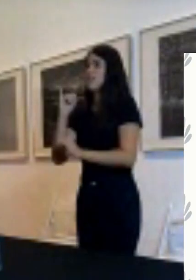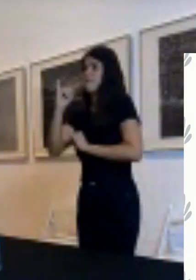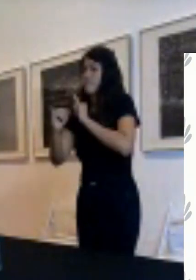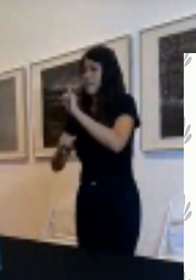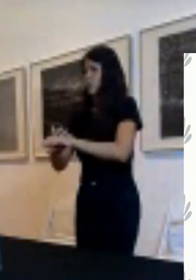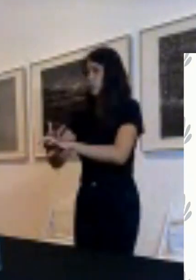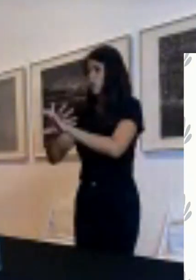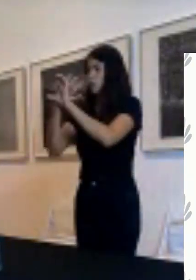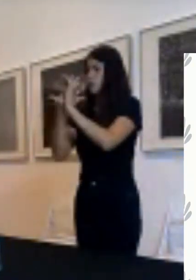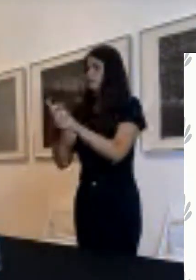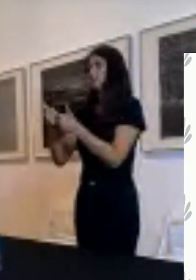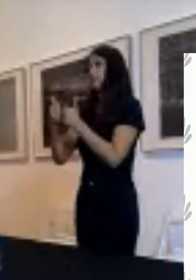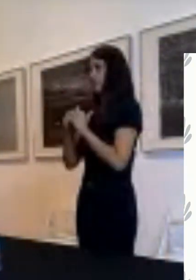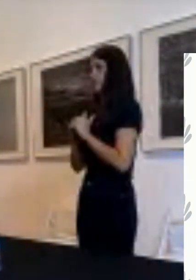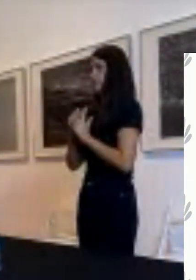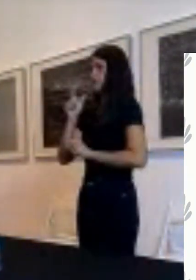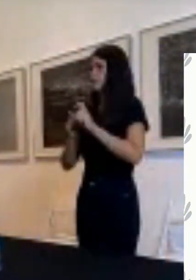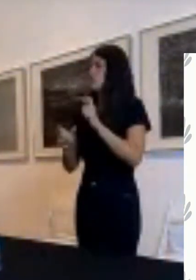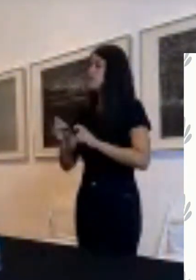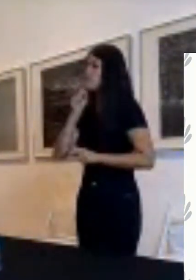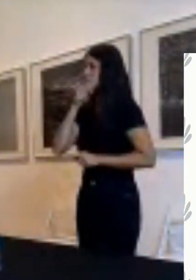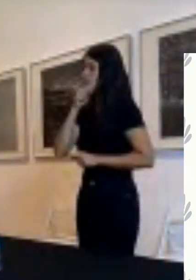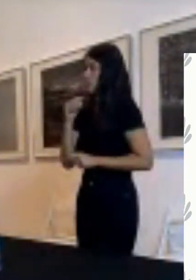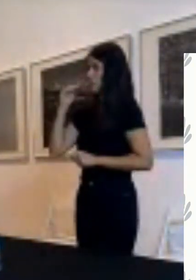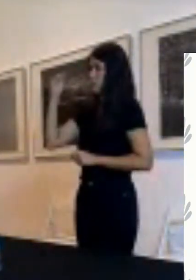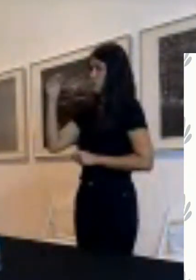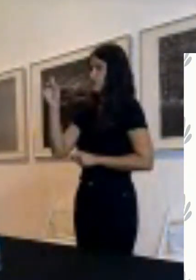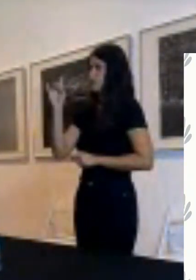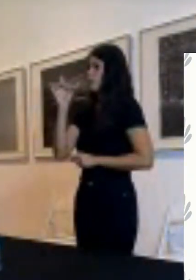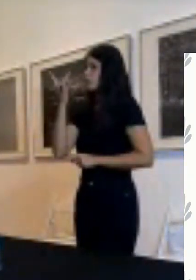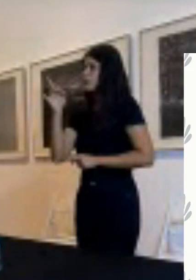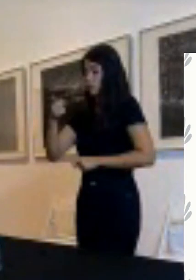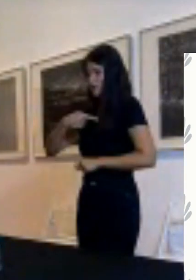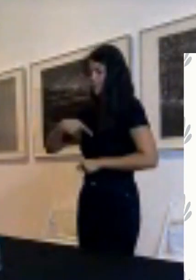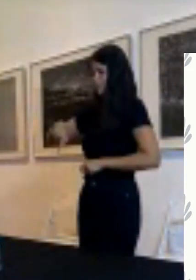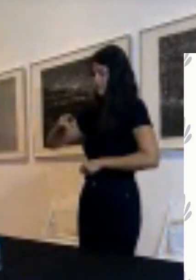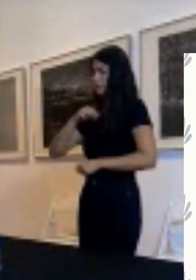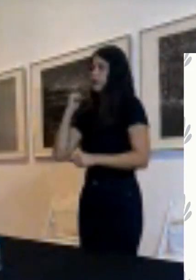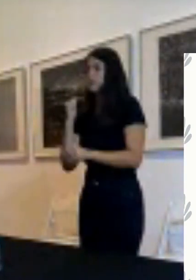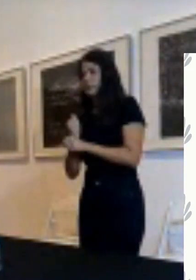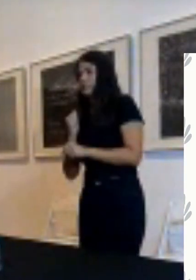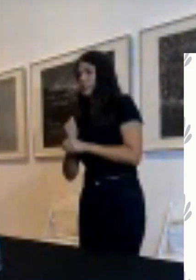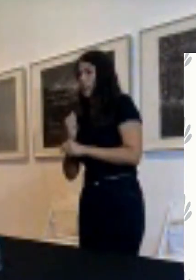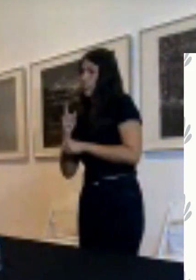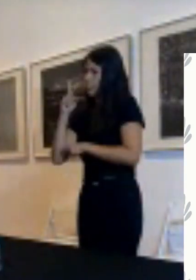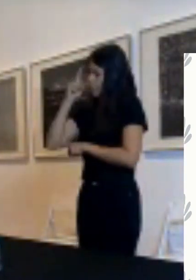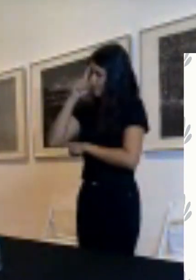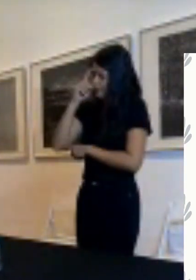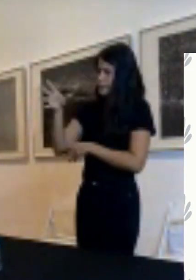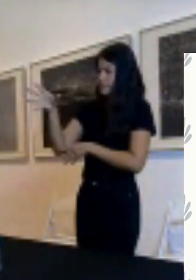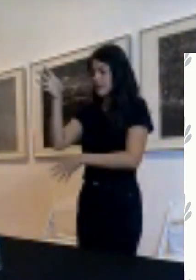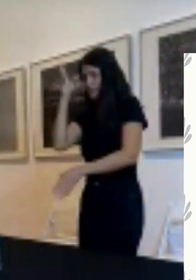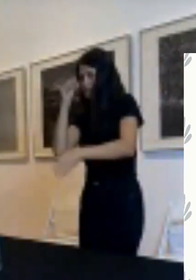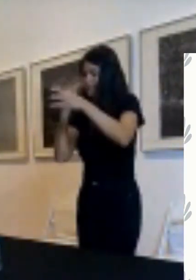desafío muy importante para las personas mayores, no solamente para nosotros, sino para nuestro ámbito laboral y las herramientas que tuvimos que adquirir con